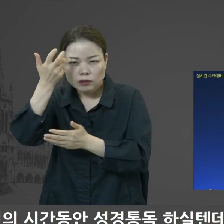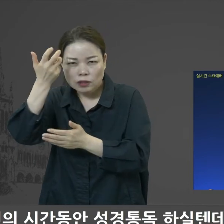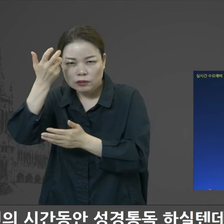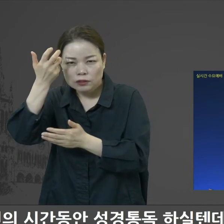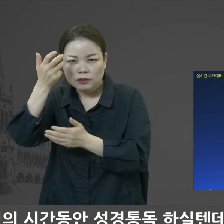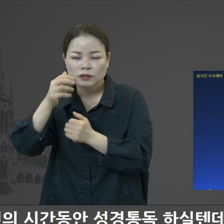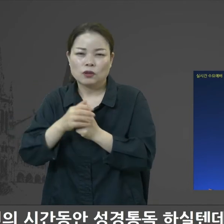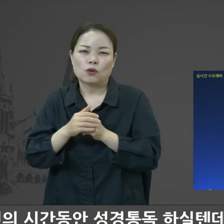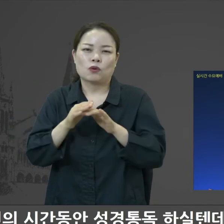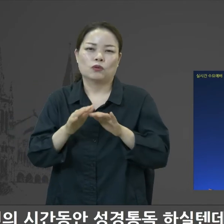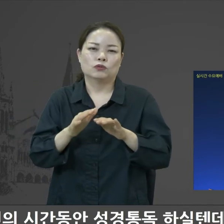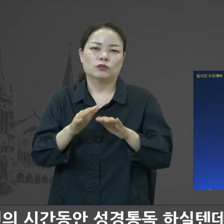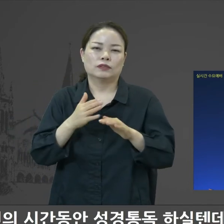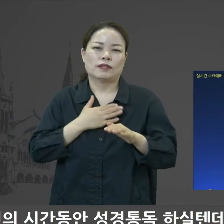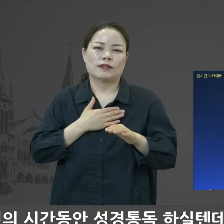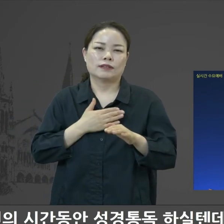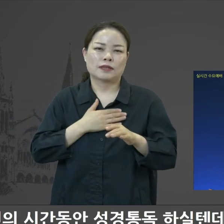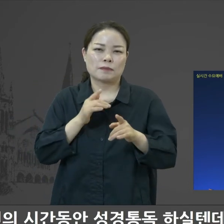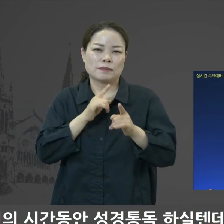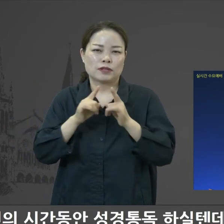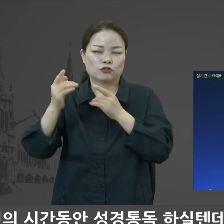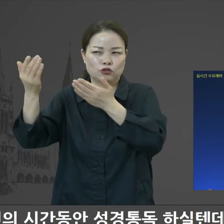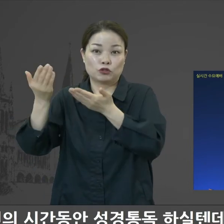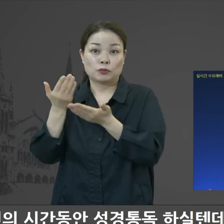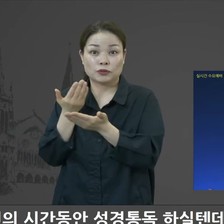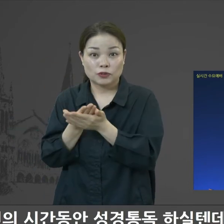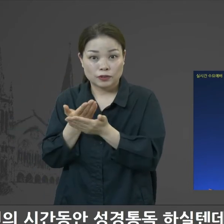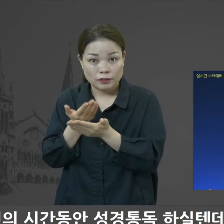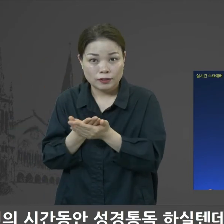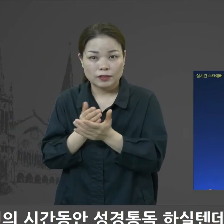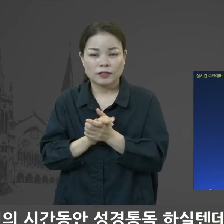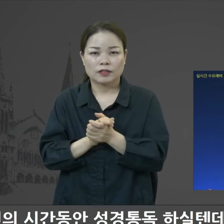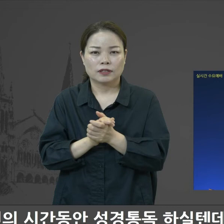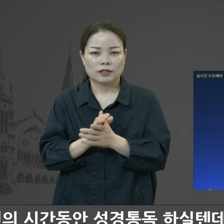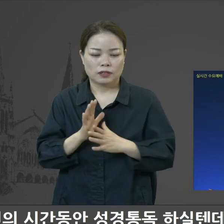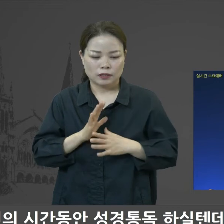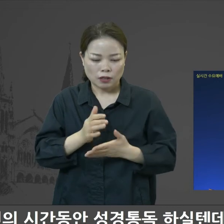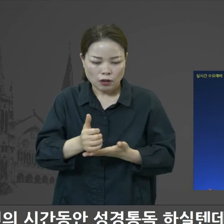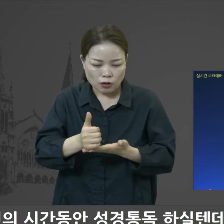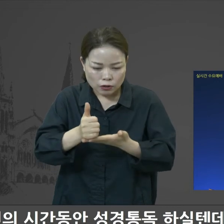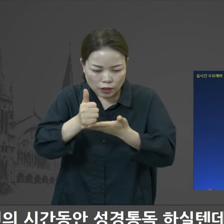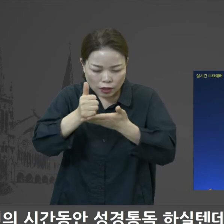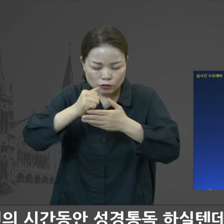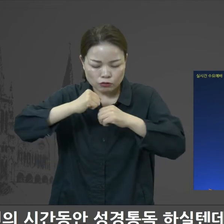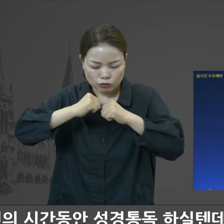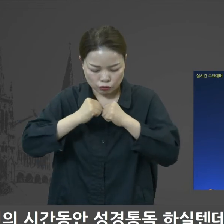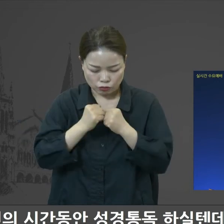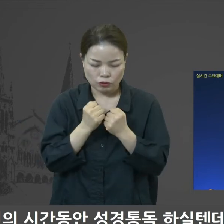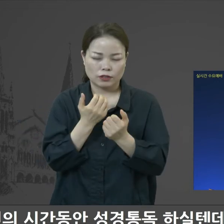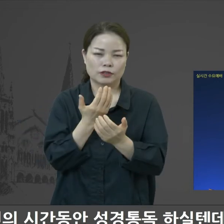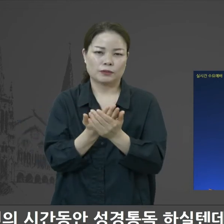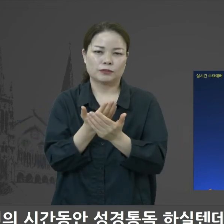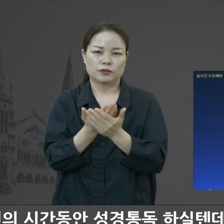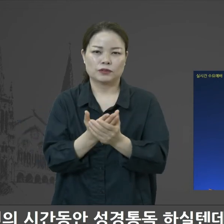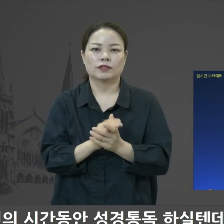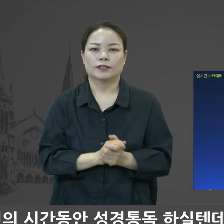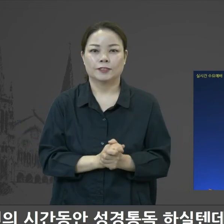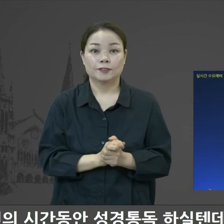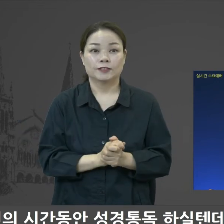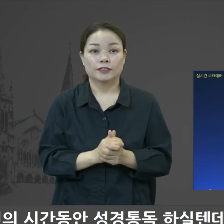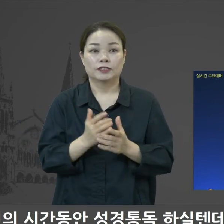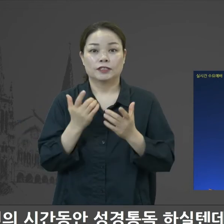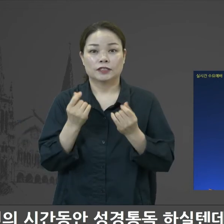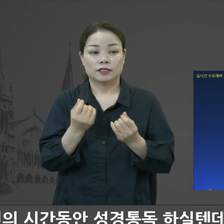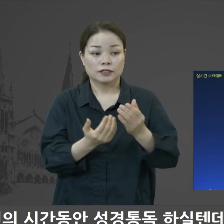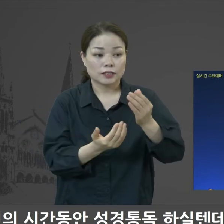예수님, 오늘도 나에게 말씀하여 주시옵소서. 경외하고 순종할 수 있게 해 주시옵소서. 이런